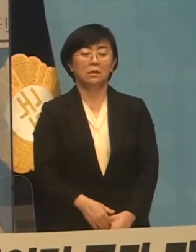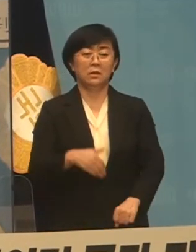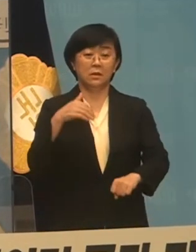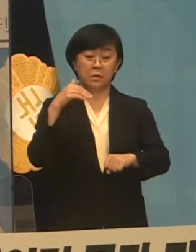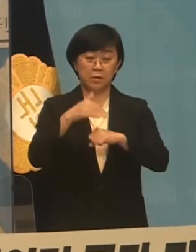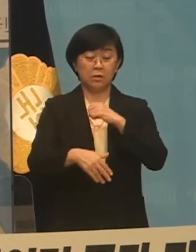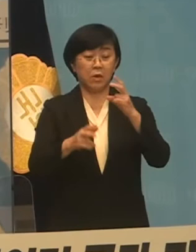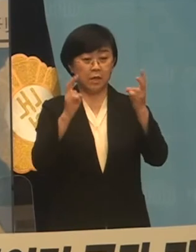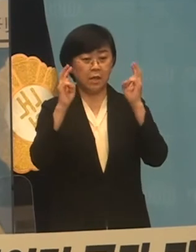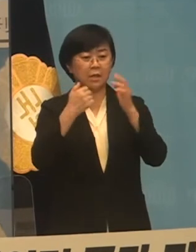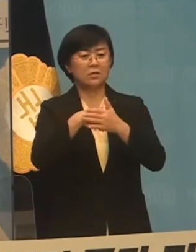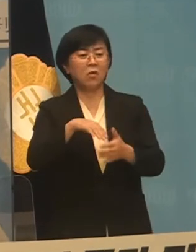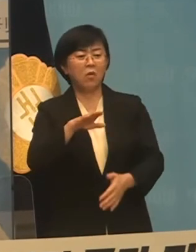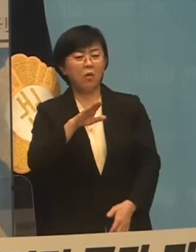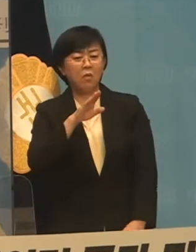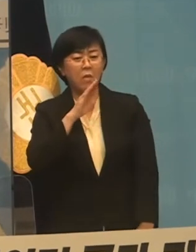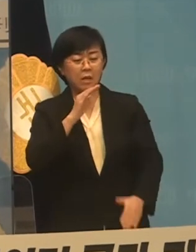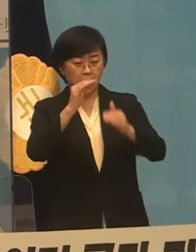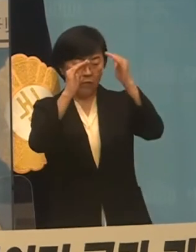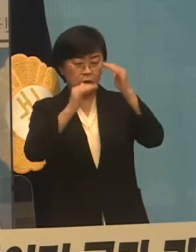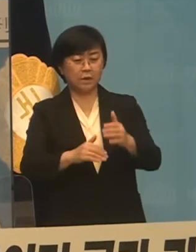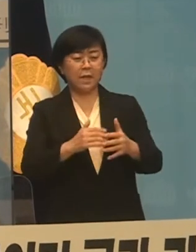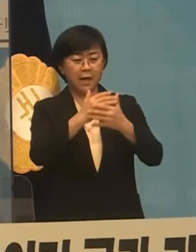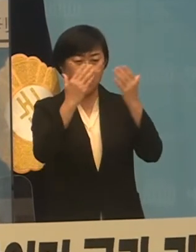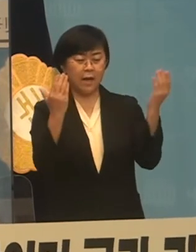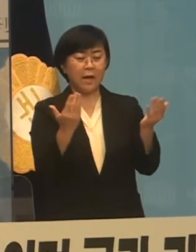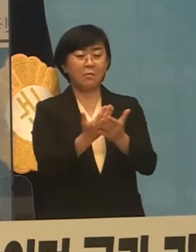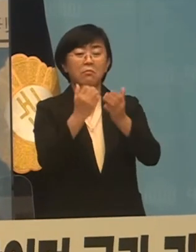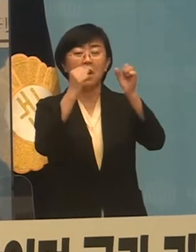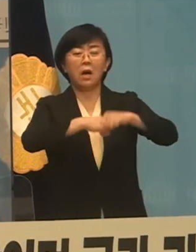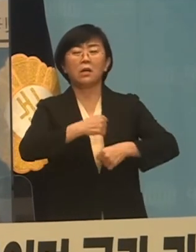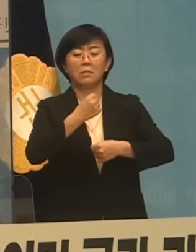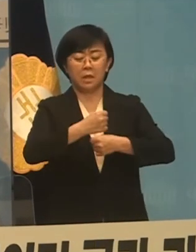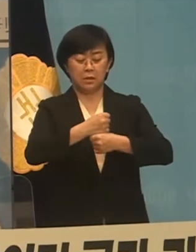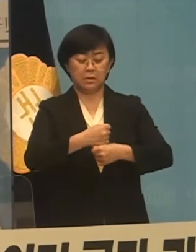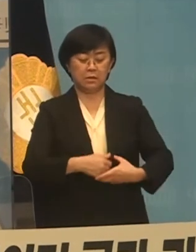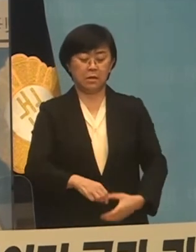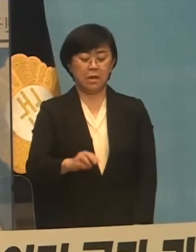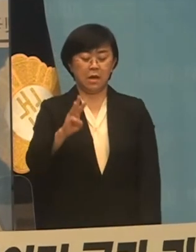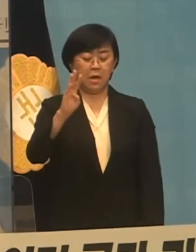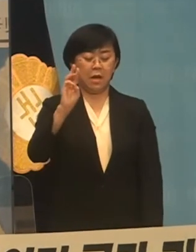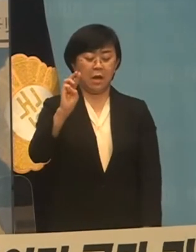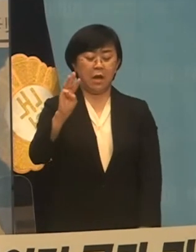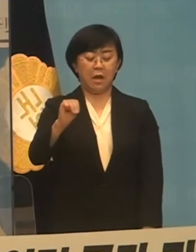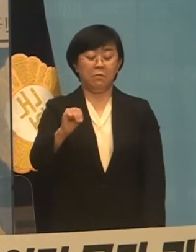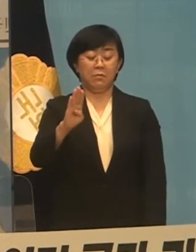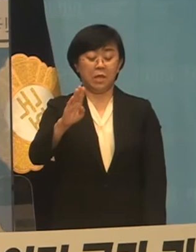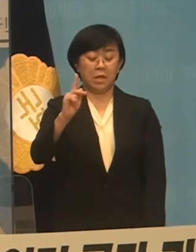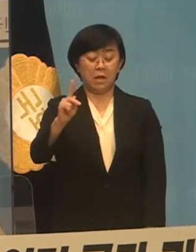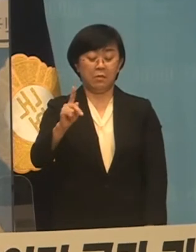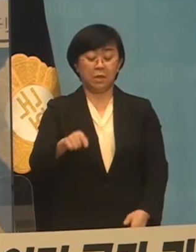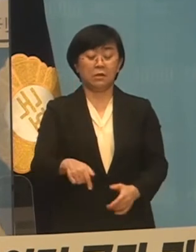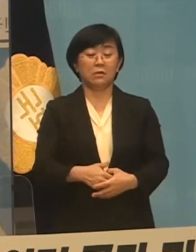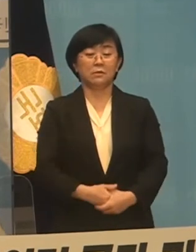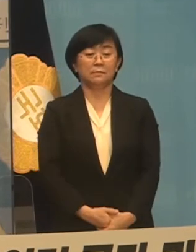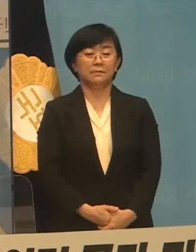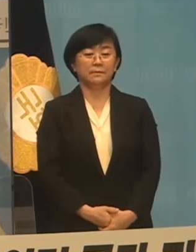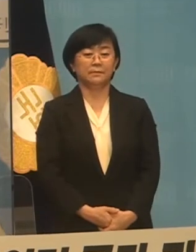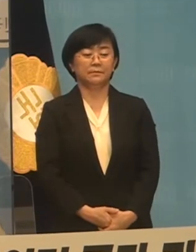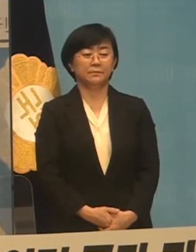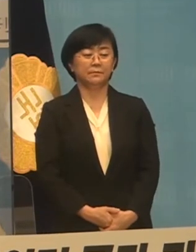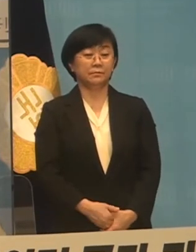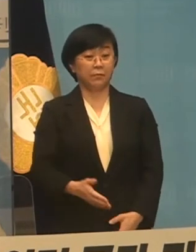이렇게 회사의 알짜 내용을 다 빼먹는 MBK 파트너스입니다. 결국에는 어제